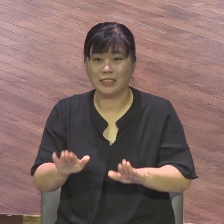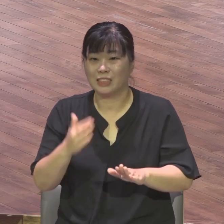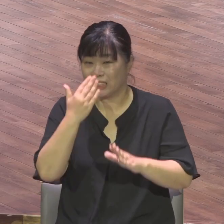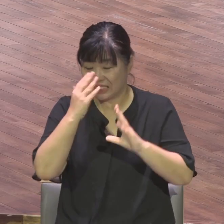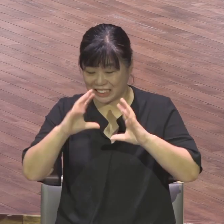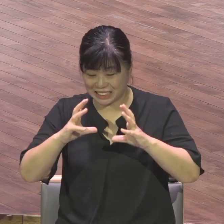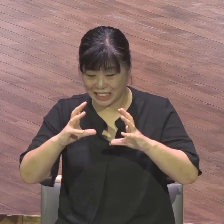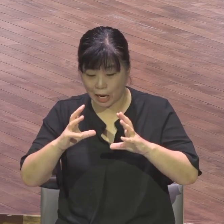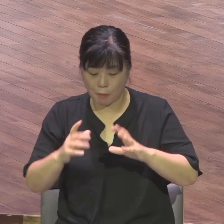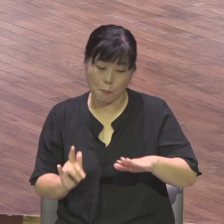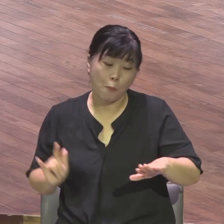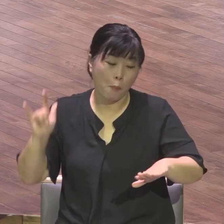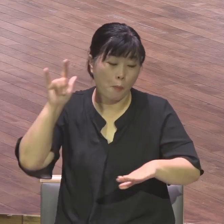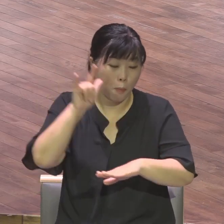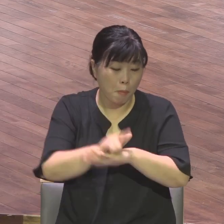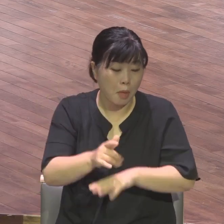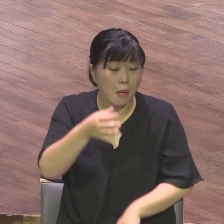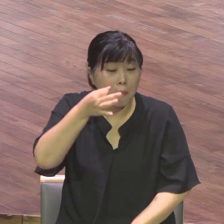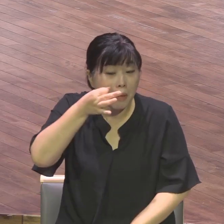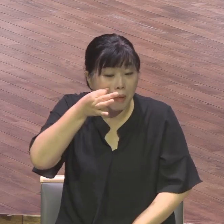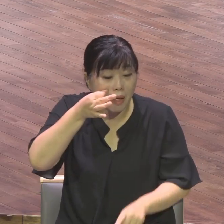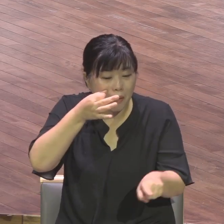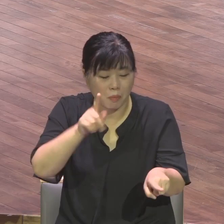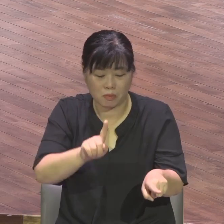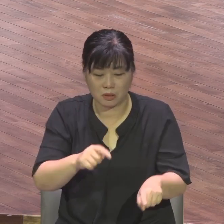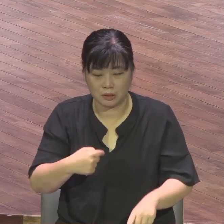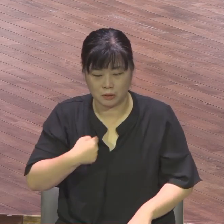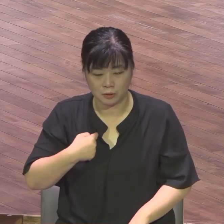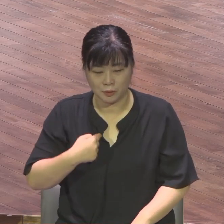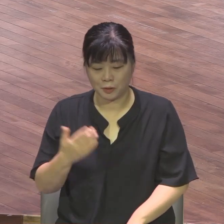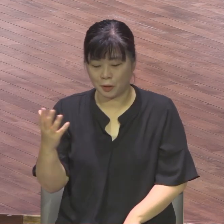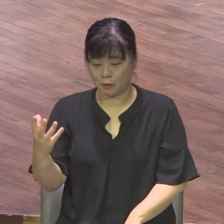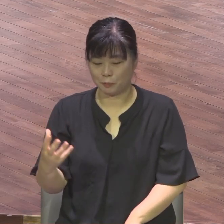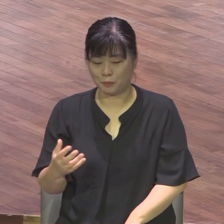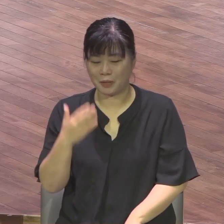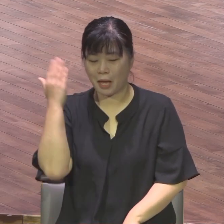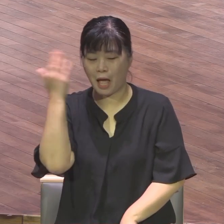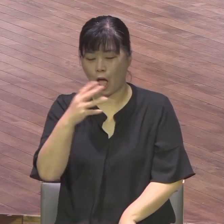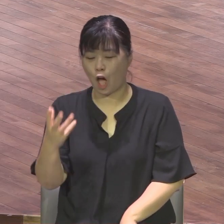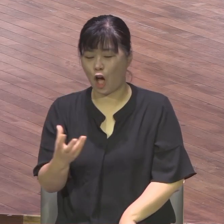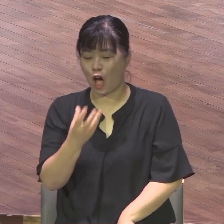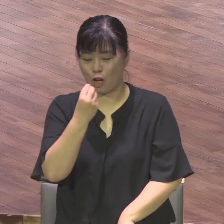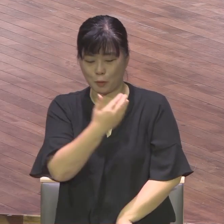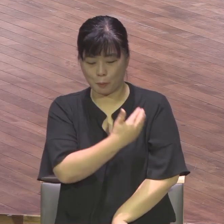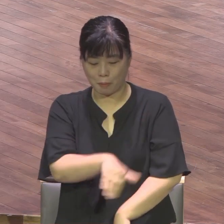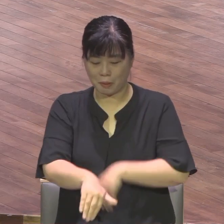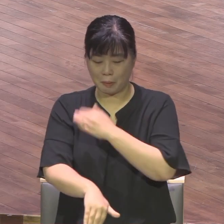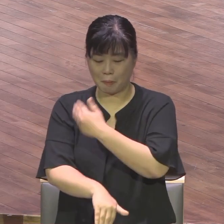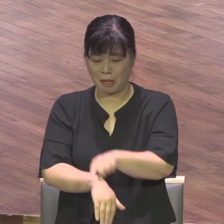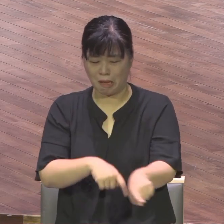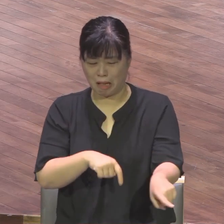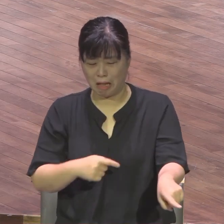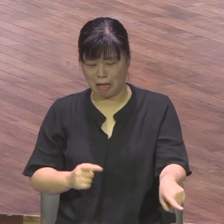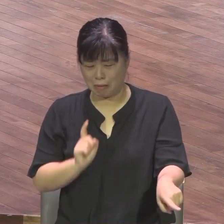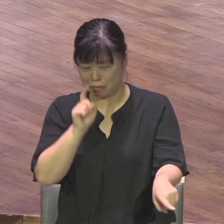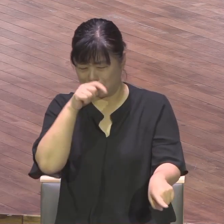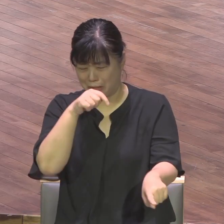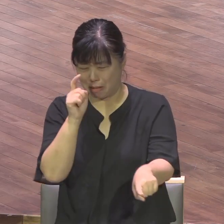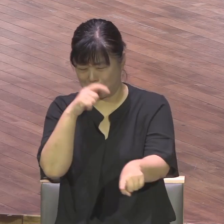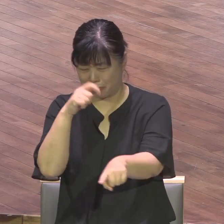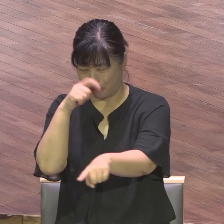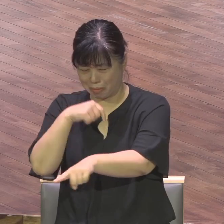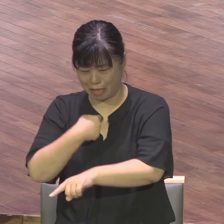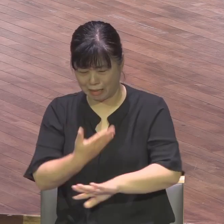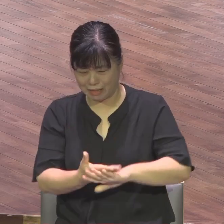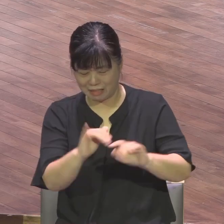다 짐승들이고 저것들은 다 이방인들이고 저것들은 구원 받겠다고 착하고 자기들만 구원 받고 지금도 그래 생각하고